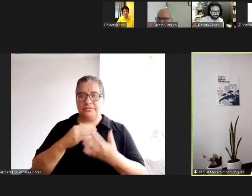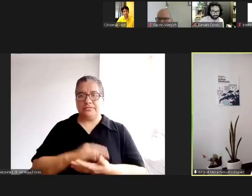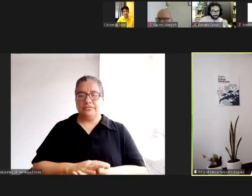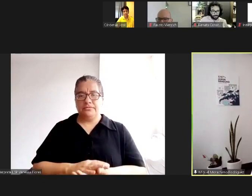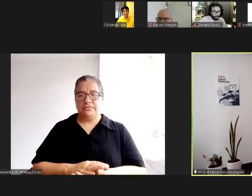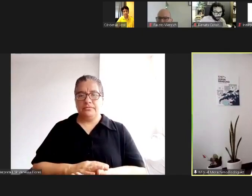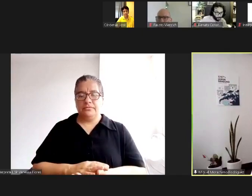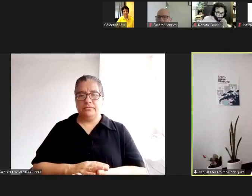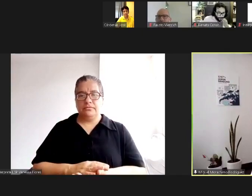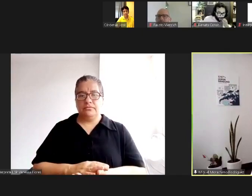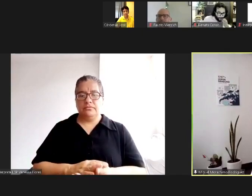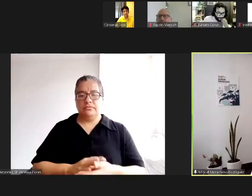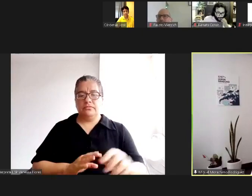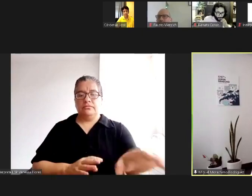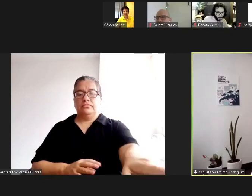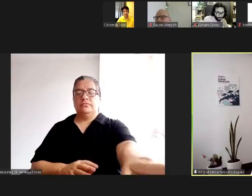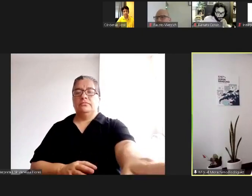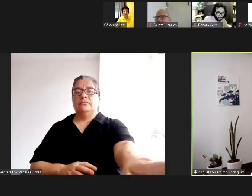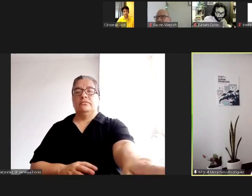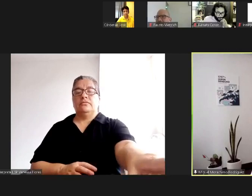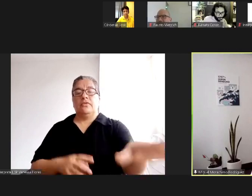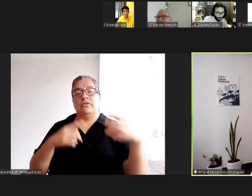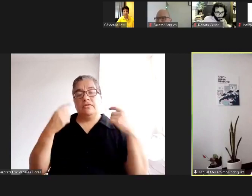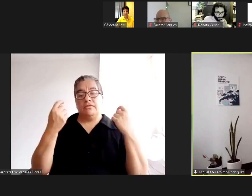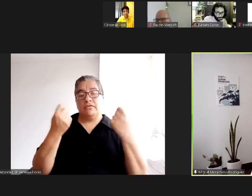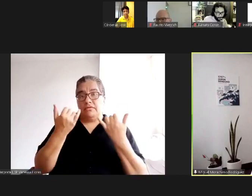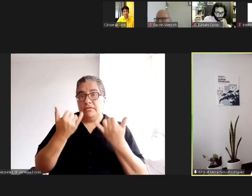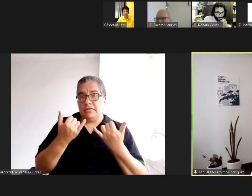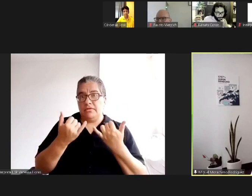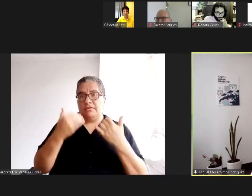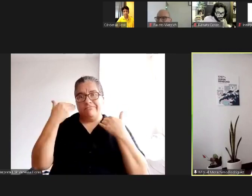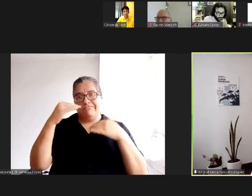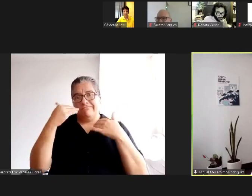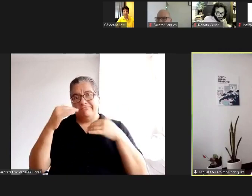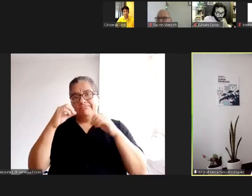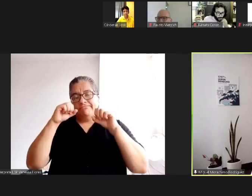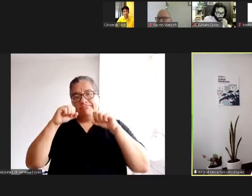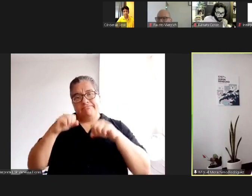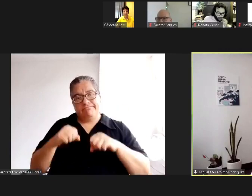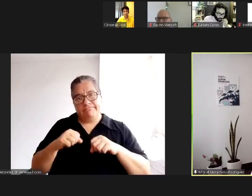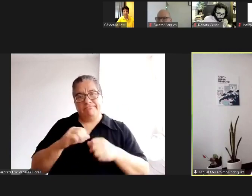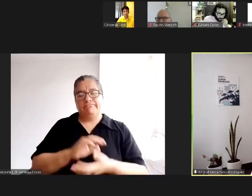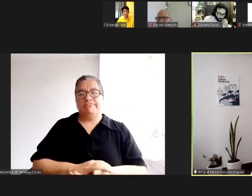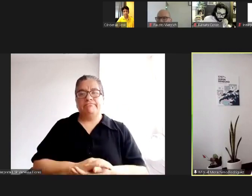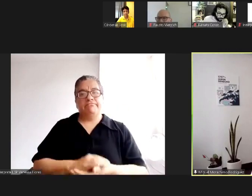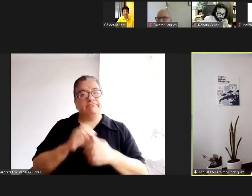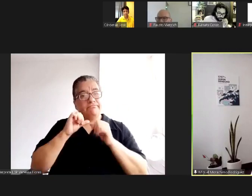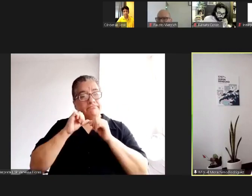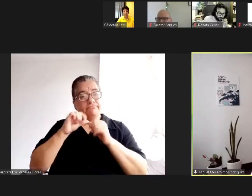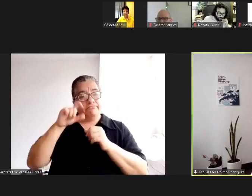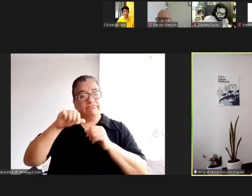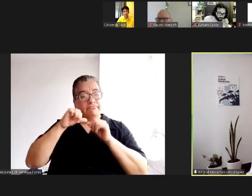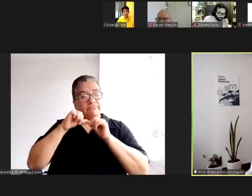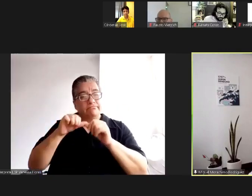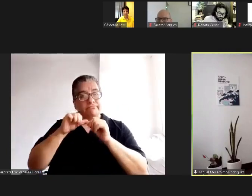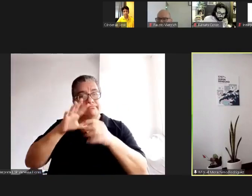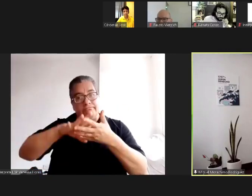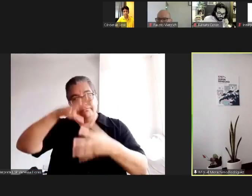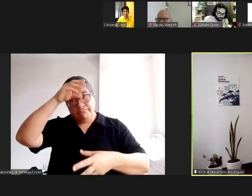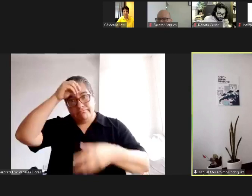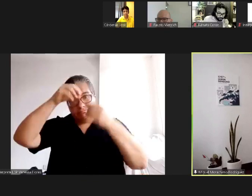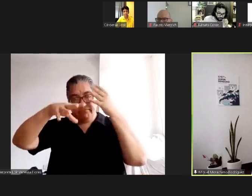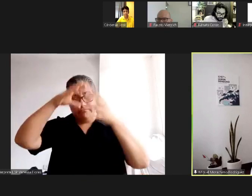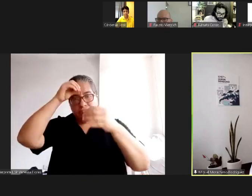también, dadas las limitaciones. Y hay muchísimo que necesitamos continuar aprendiendo quienes venimos de la